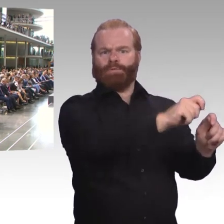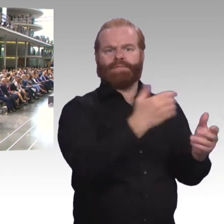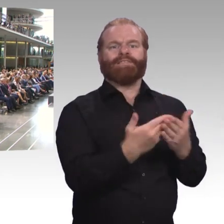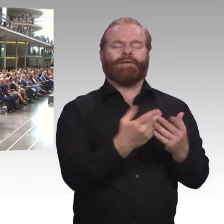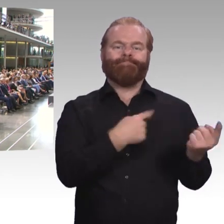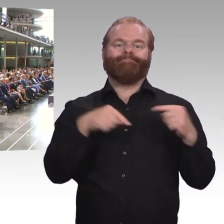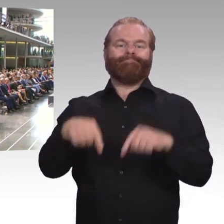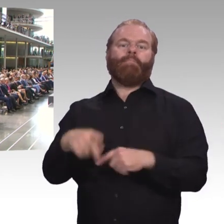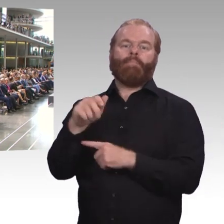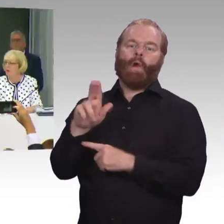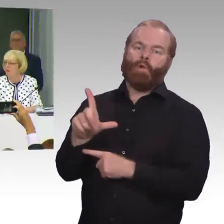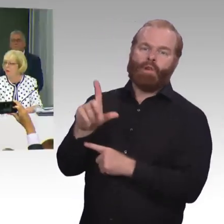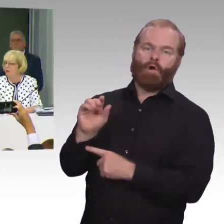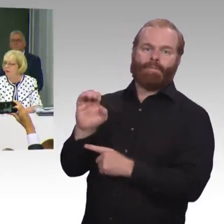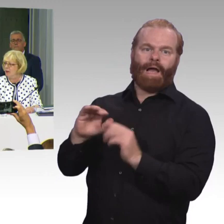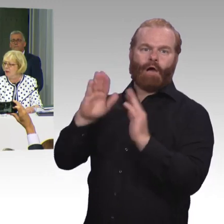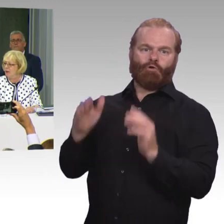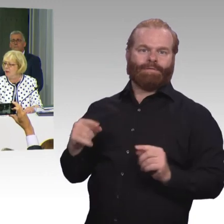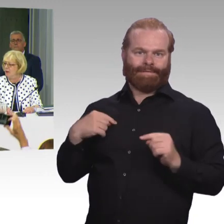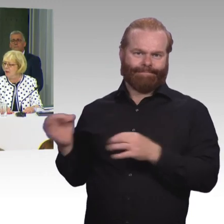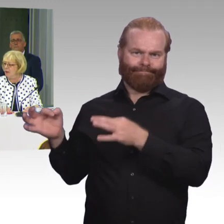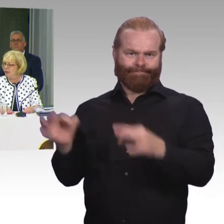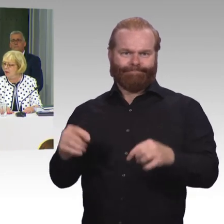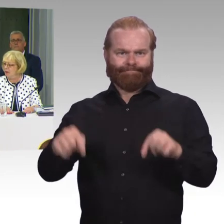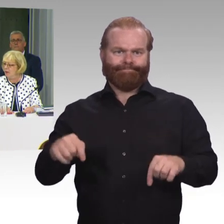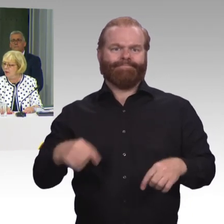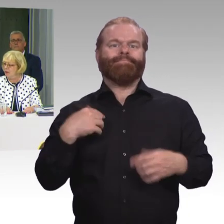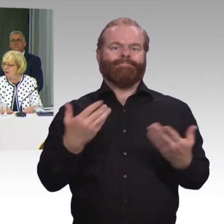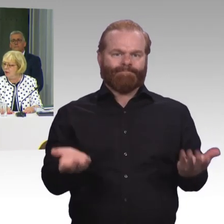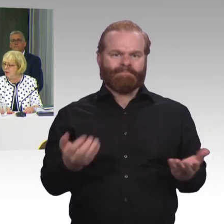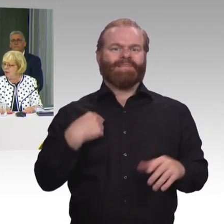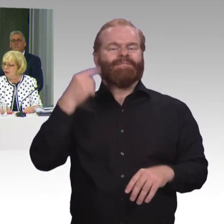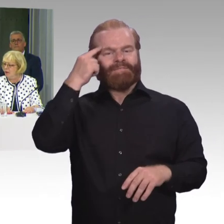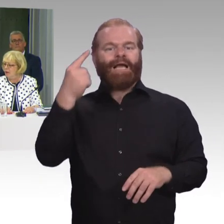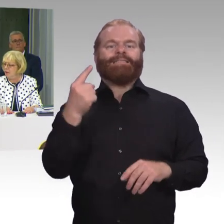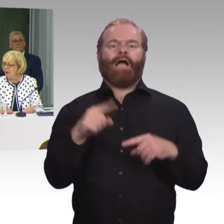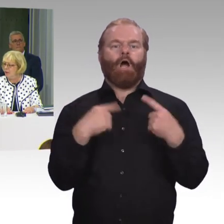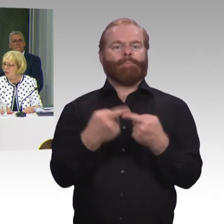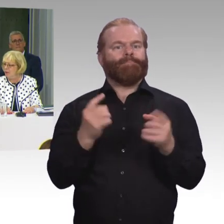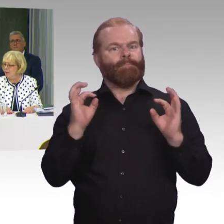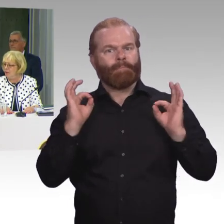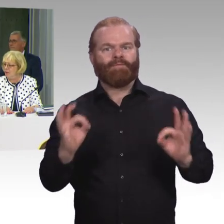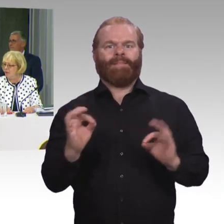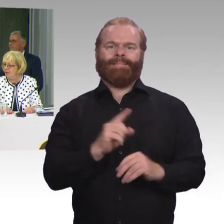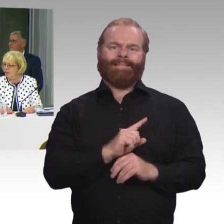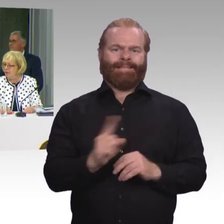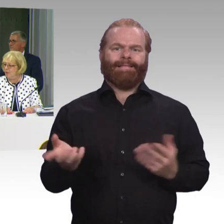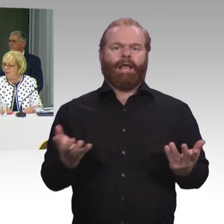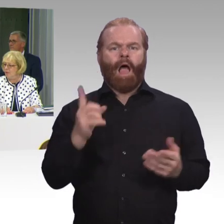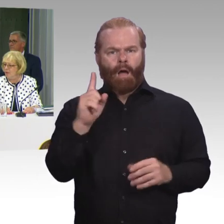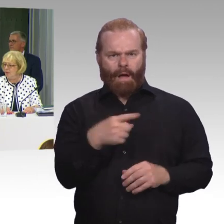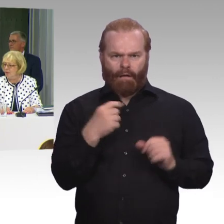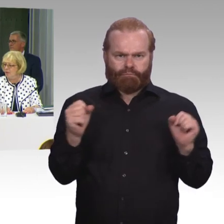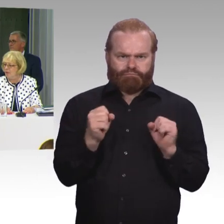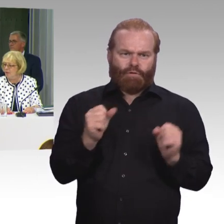Plenarsitzung durchführen. So wie der Namensgeber dieses Hauses einmal gesagt hat, es braucht